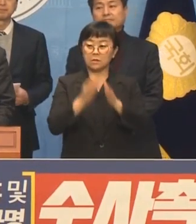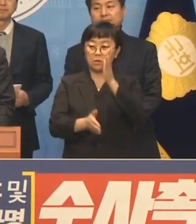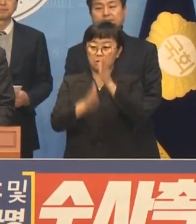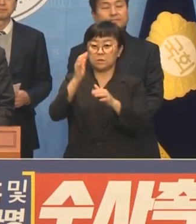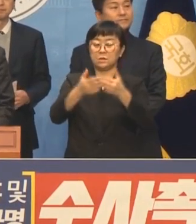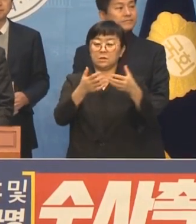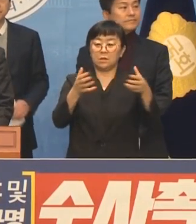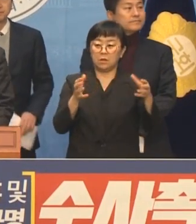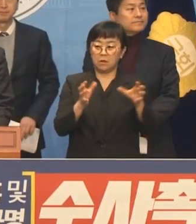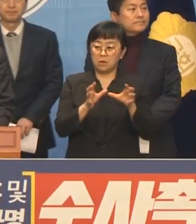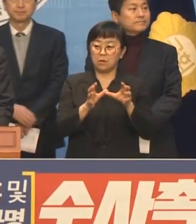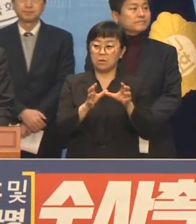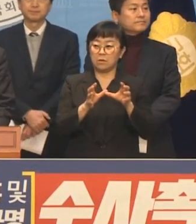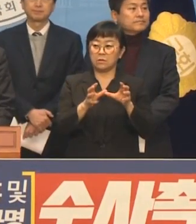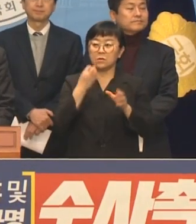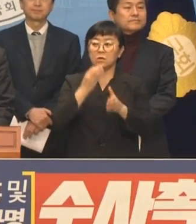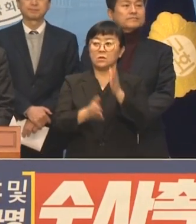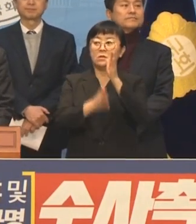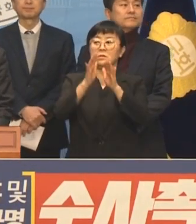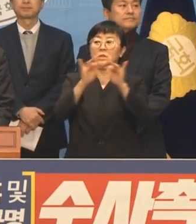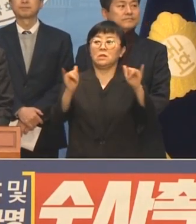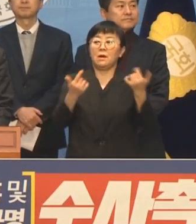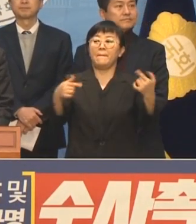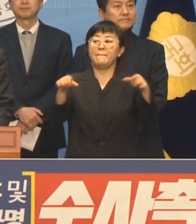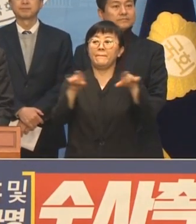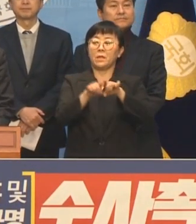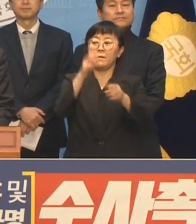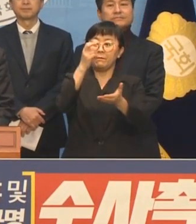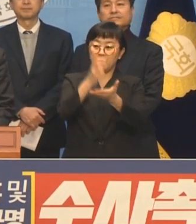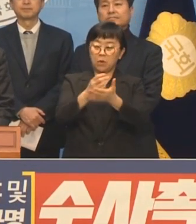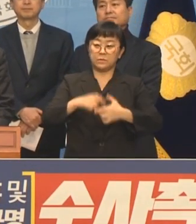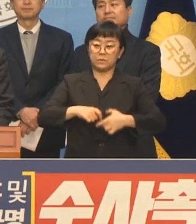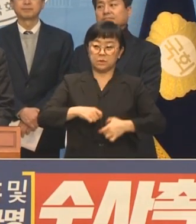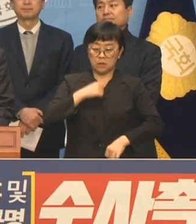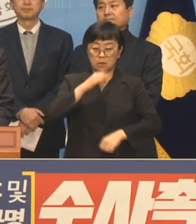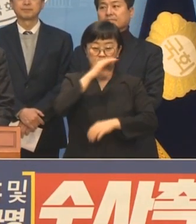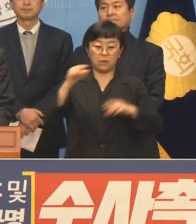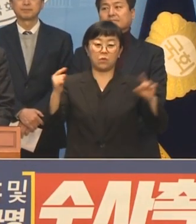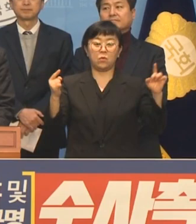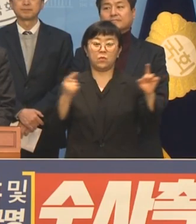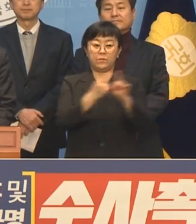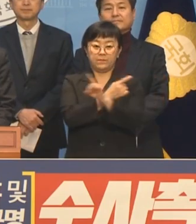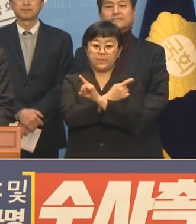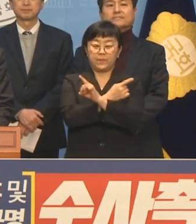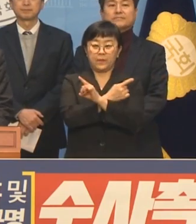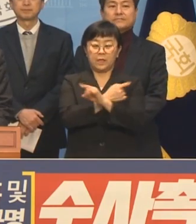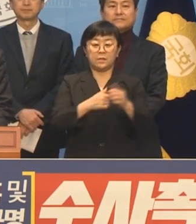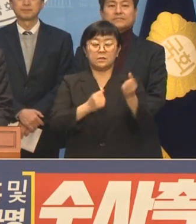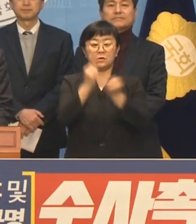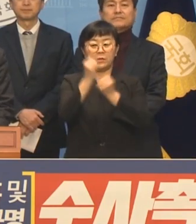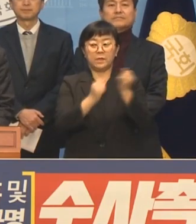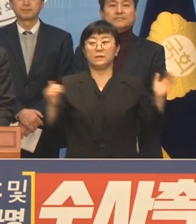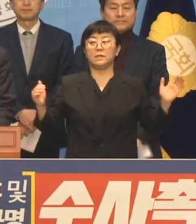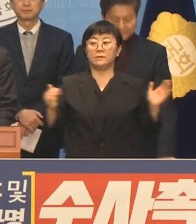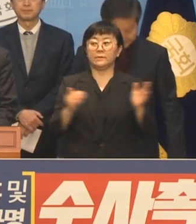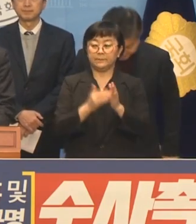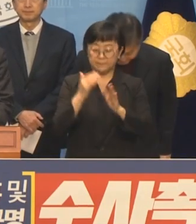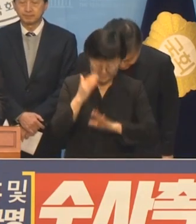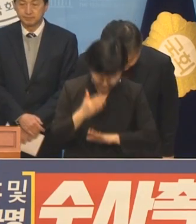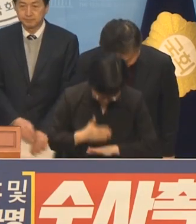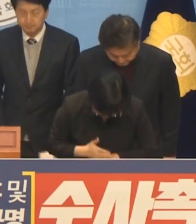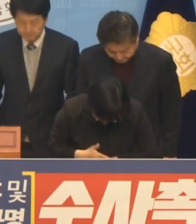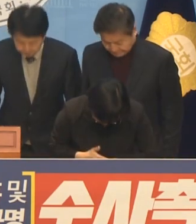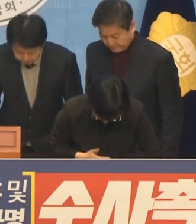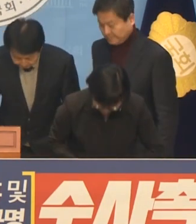서울시당이 서울시민과 함께 사법정의 바로 세우도록 하겠습니다. 이것으로 기자회견을 마치겠습니다. 고맙습니다.